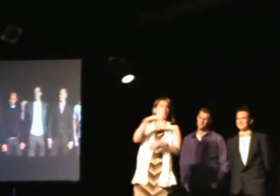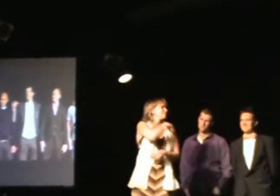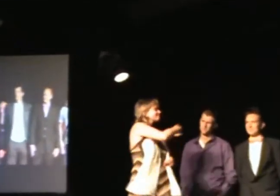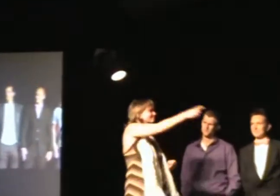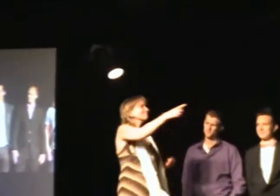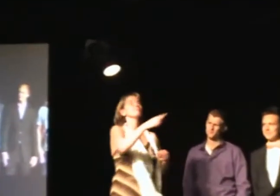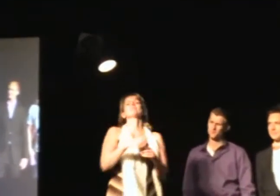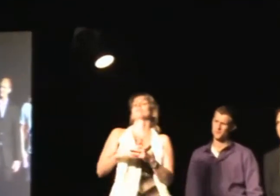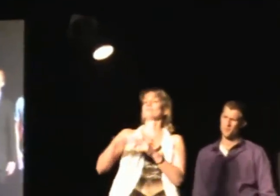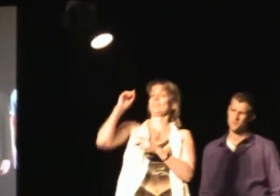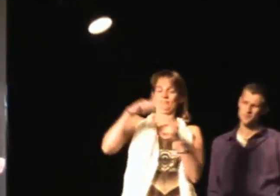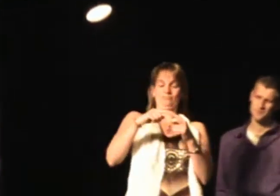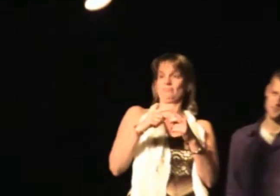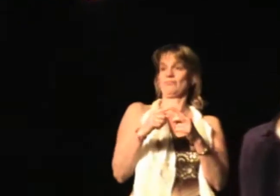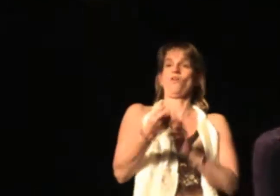oké.